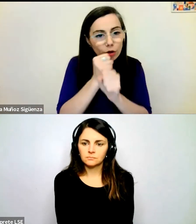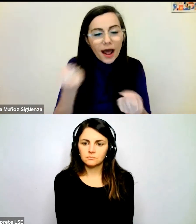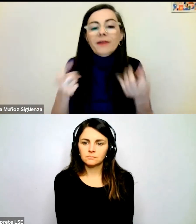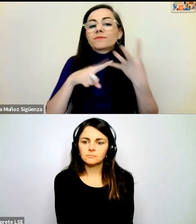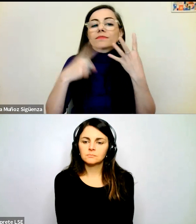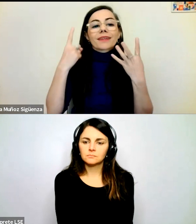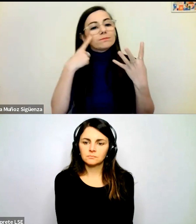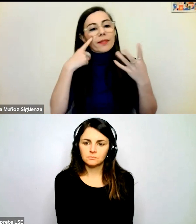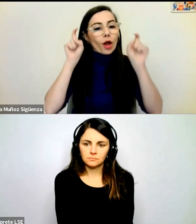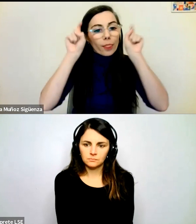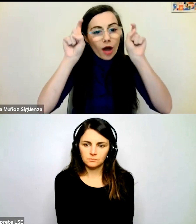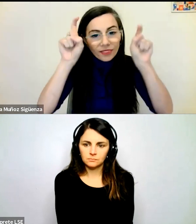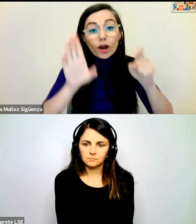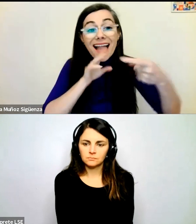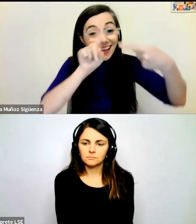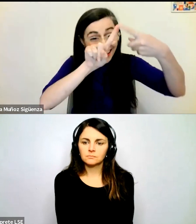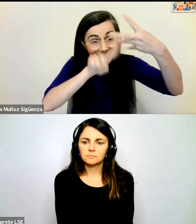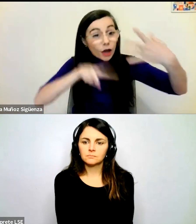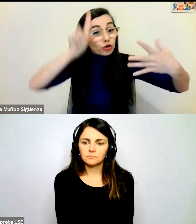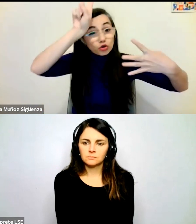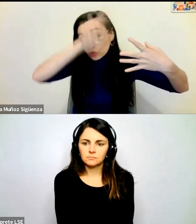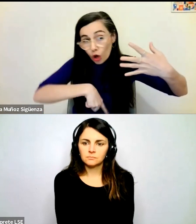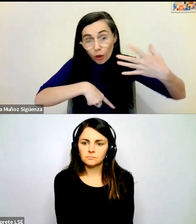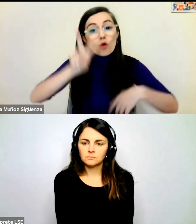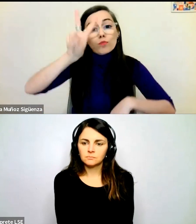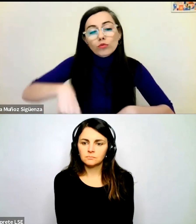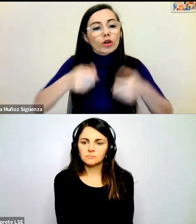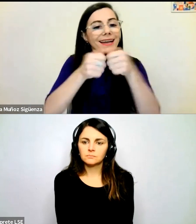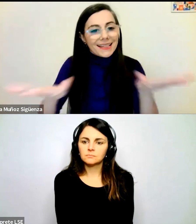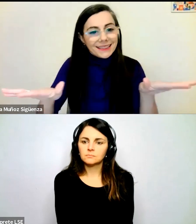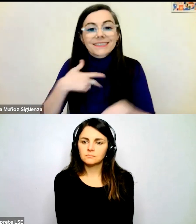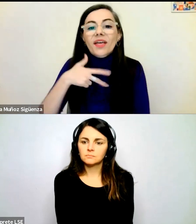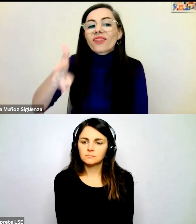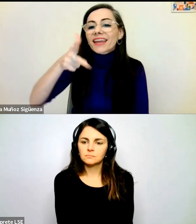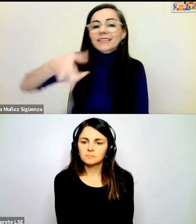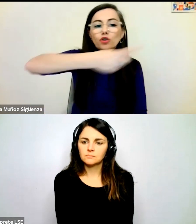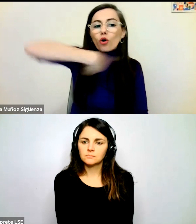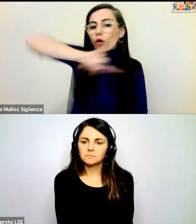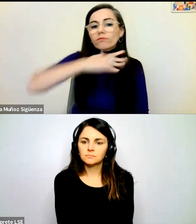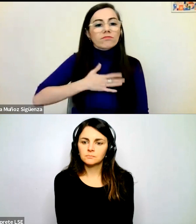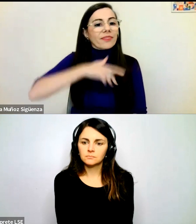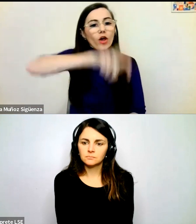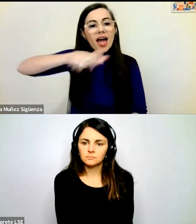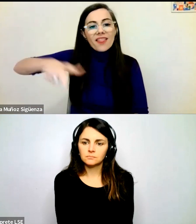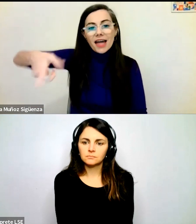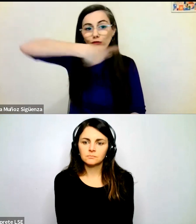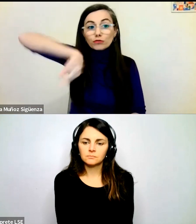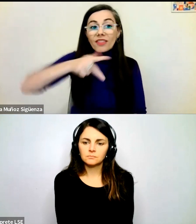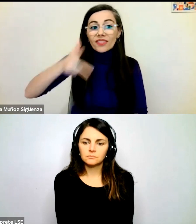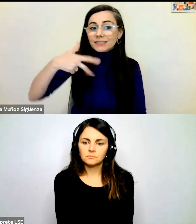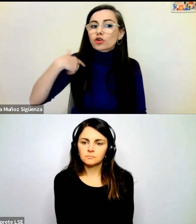Datos, tema de transparencia, inspección laboral. Todo esto se hace de una